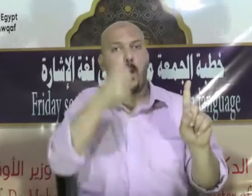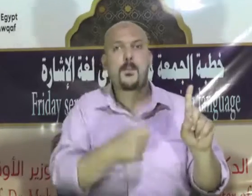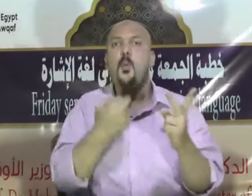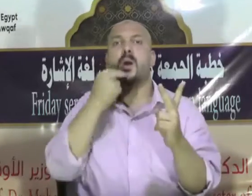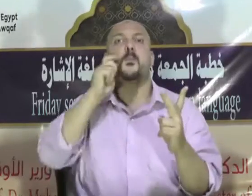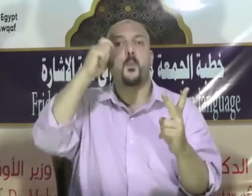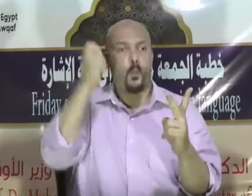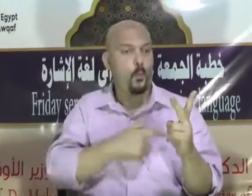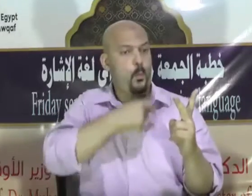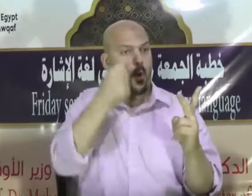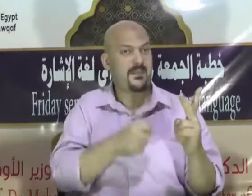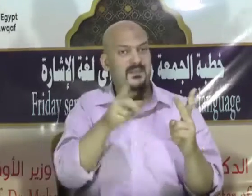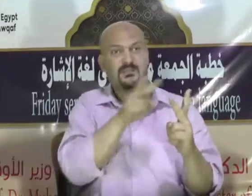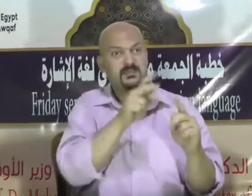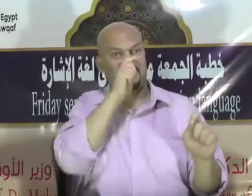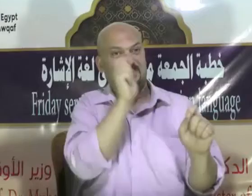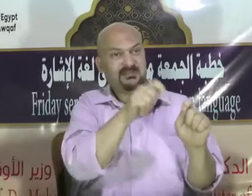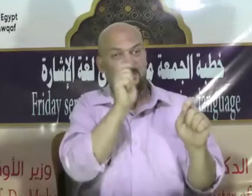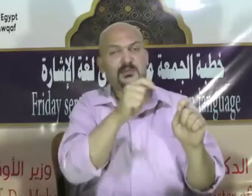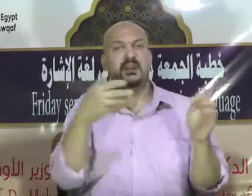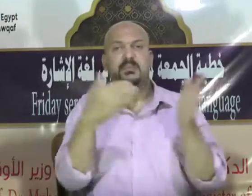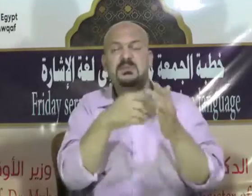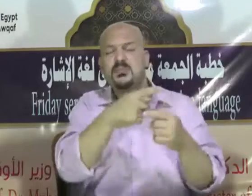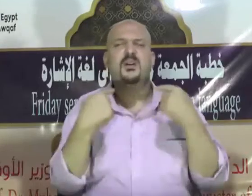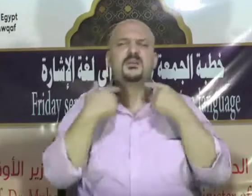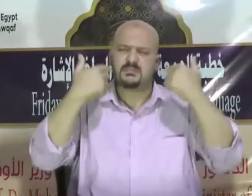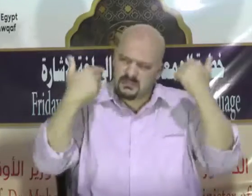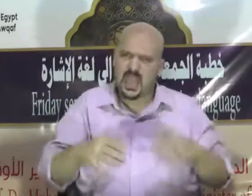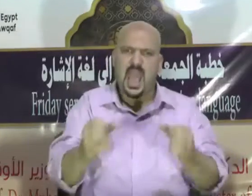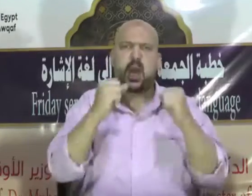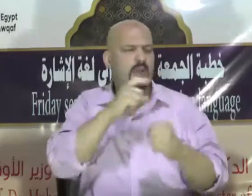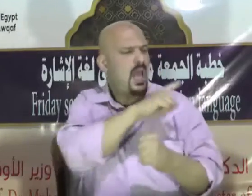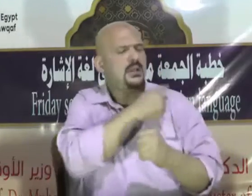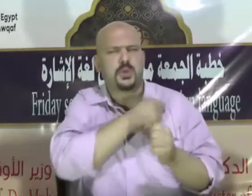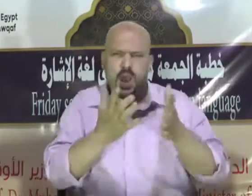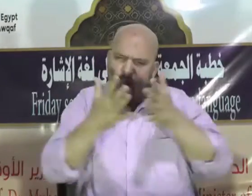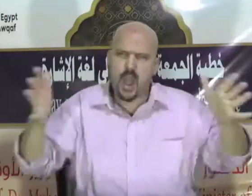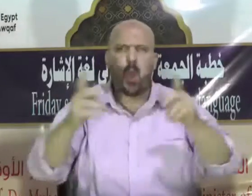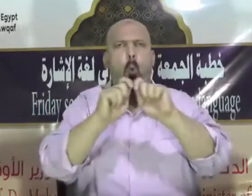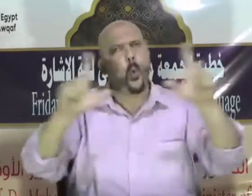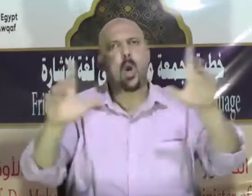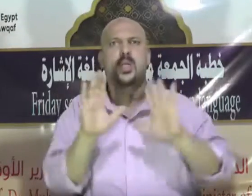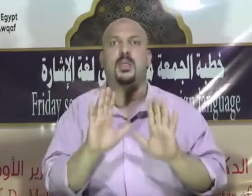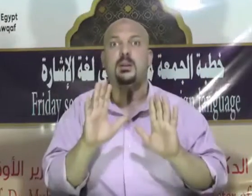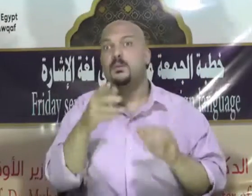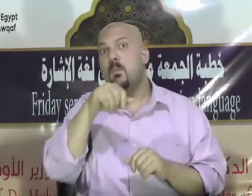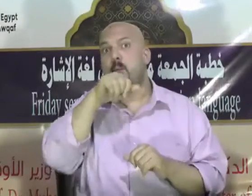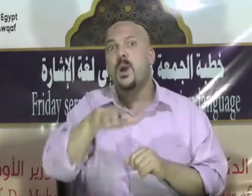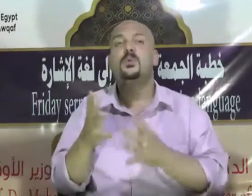احتملوا بهتانا وإثما مبينا. كما جعل نبينا صلى الله عليه